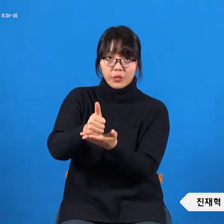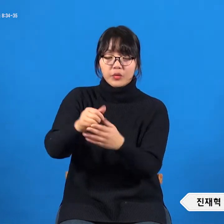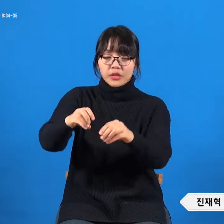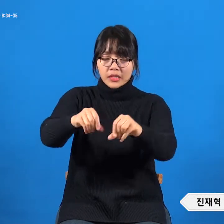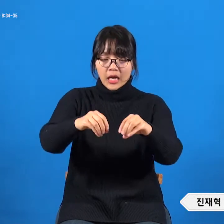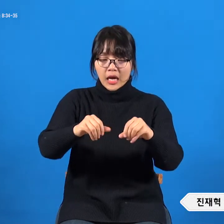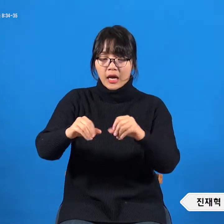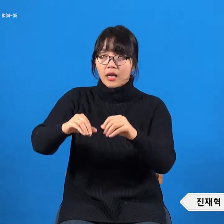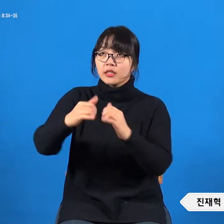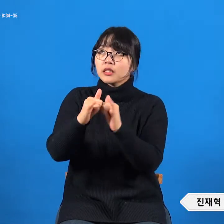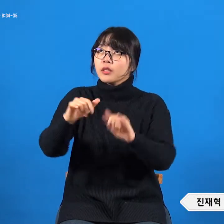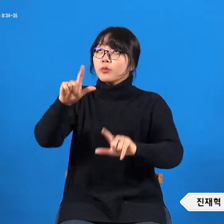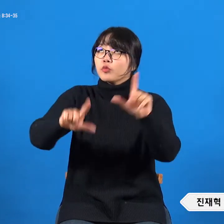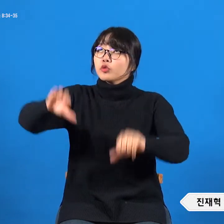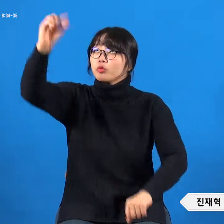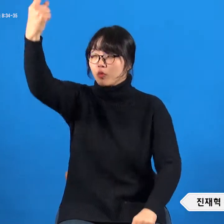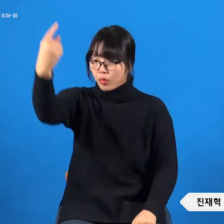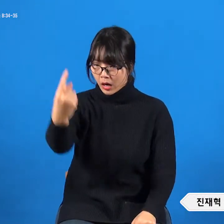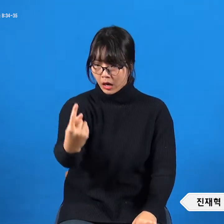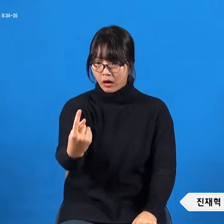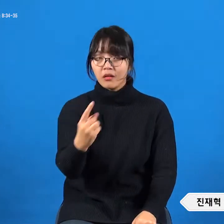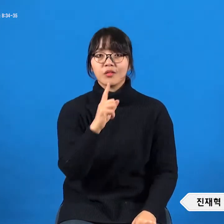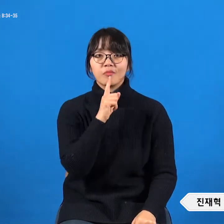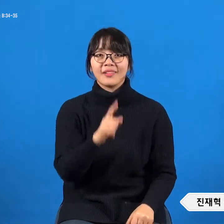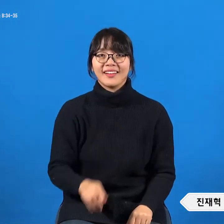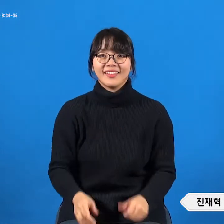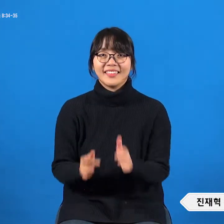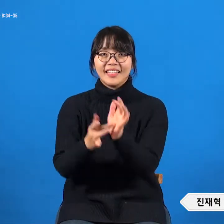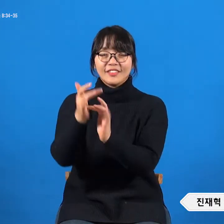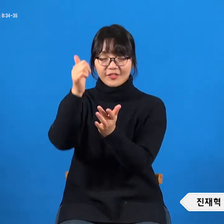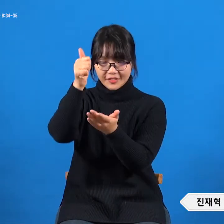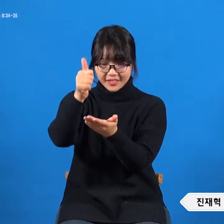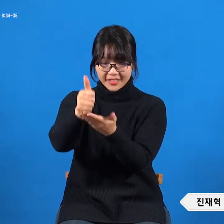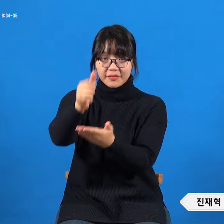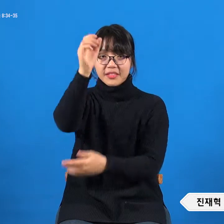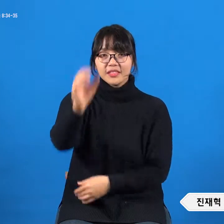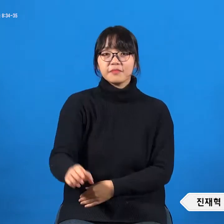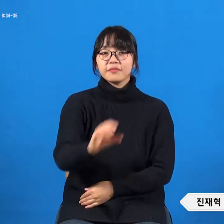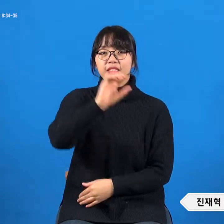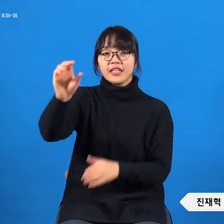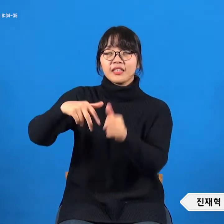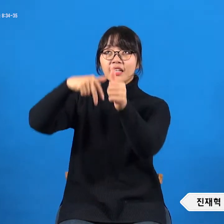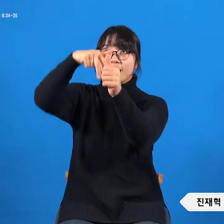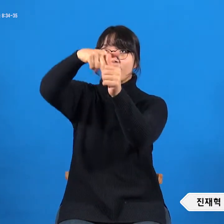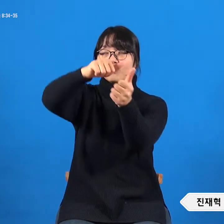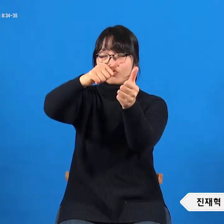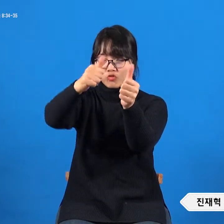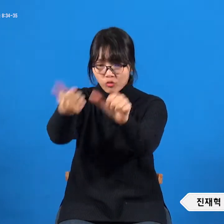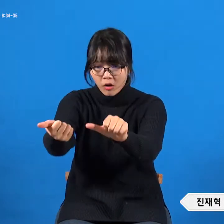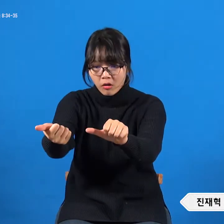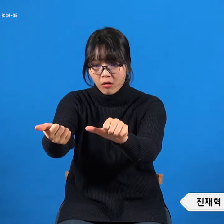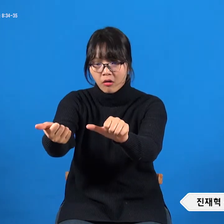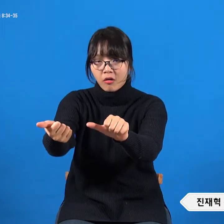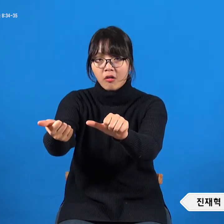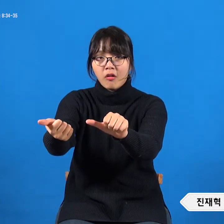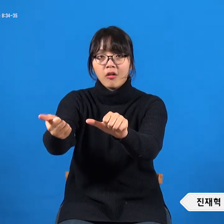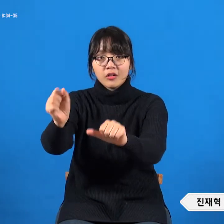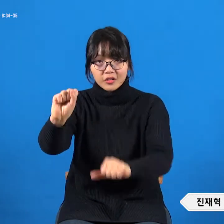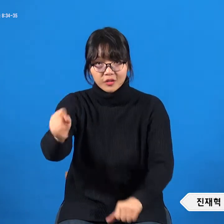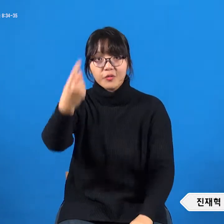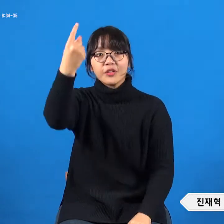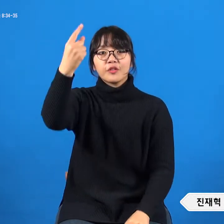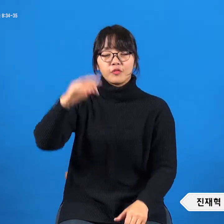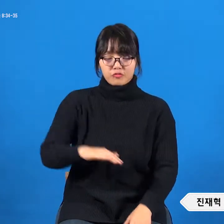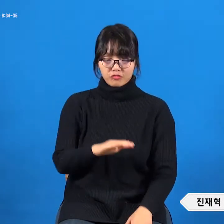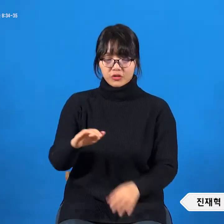이 땅에 우리 가운데 오셨다고 말씀합니다. 예수 그리스도께서 십자가에 죽으셨습니다. 그의 죽으심을